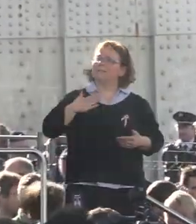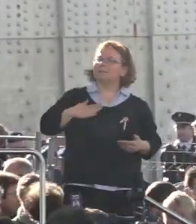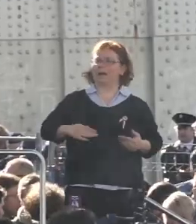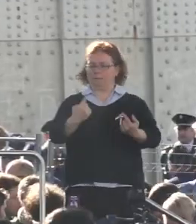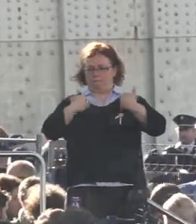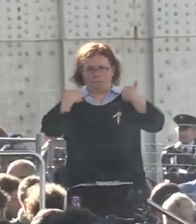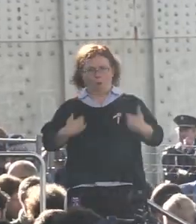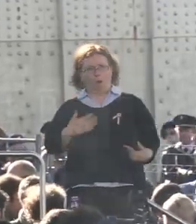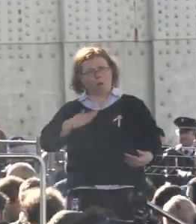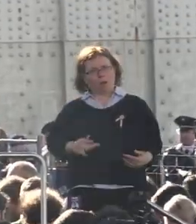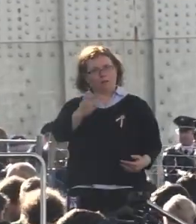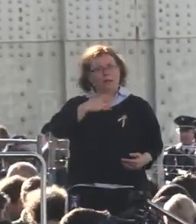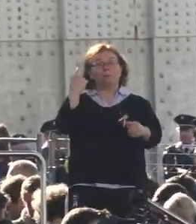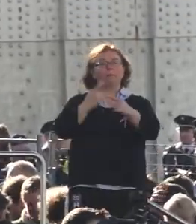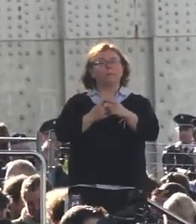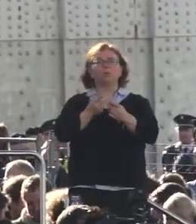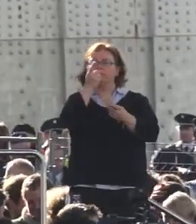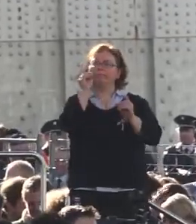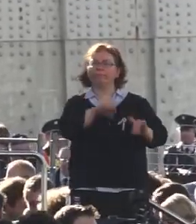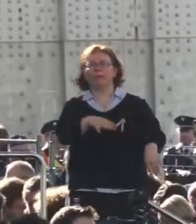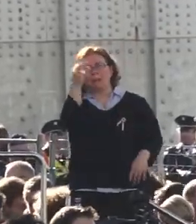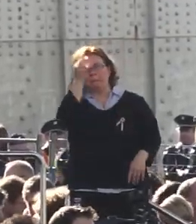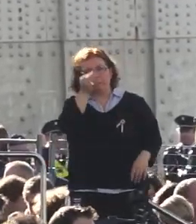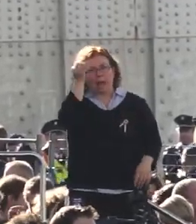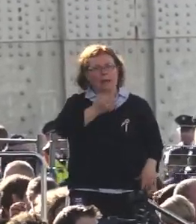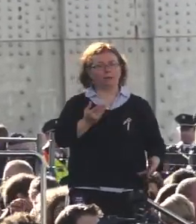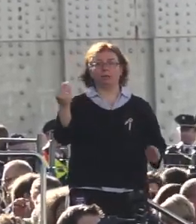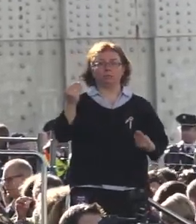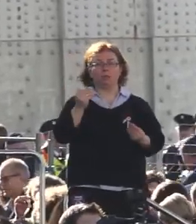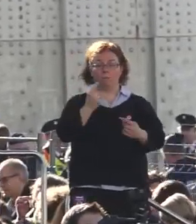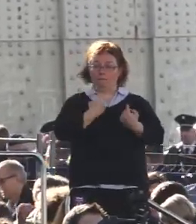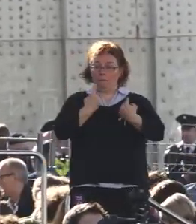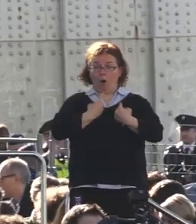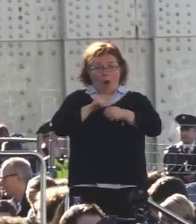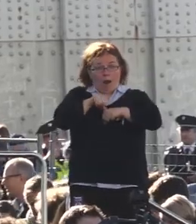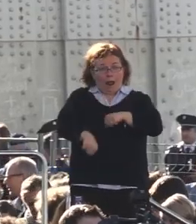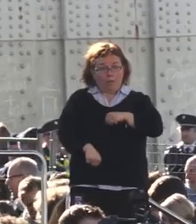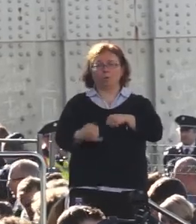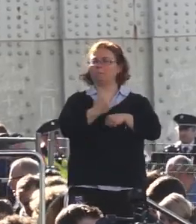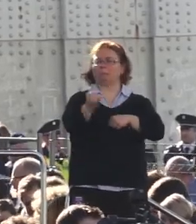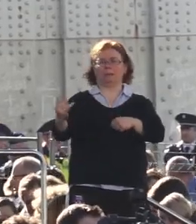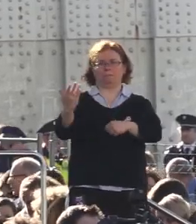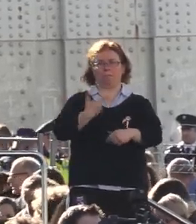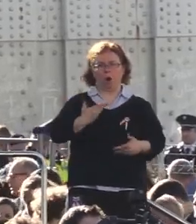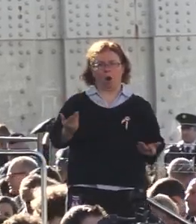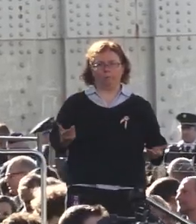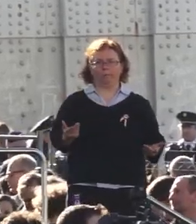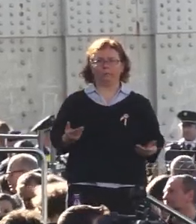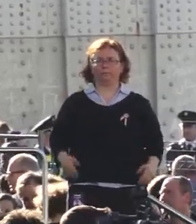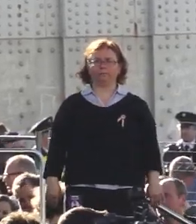megszeretjük önmagunkat, és elhagyjuk a bánatunkat, mert aki magát legyőzi, az mindent megkap.